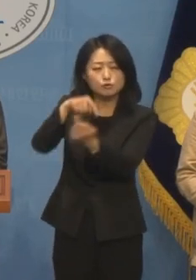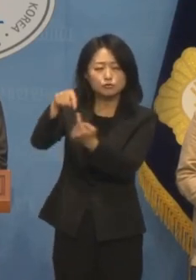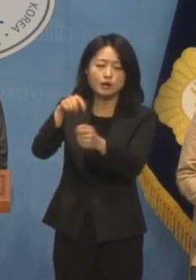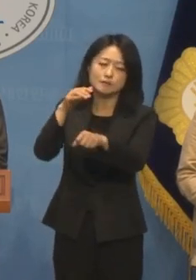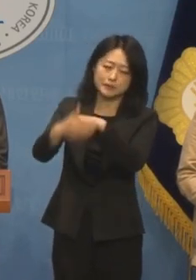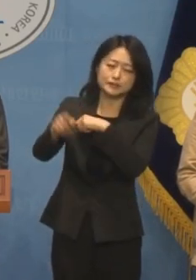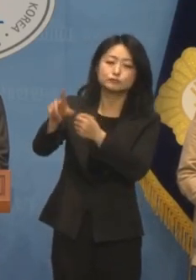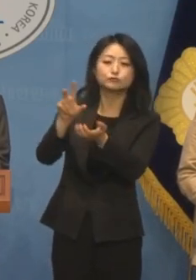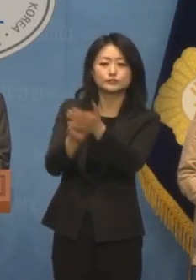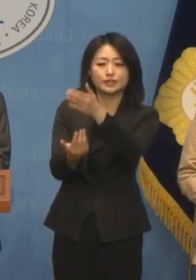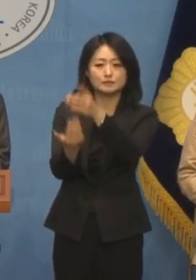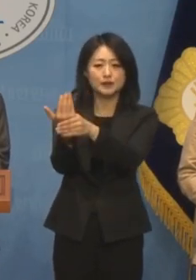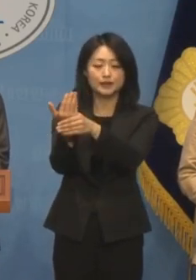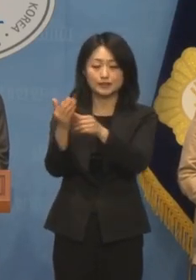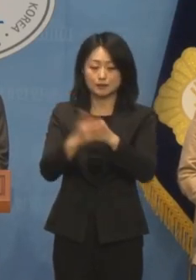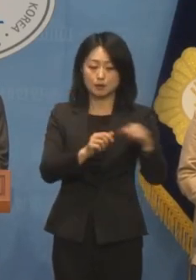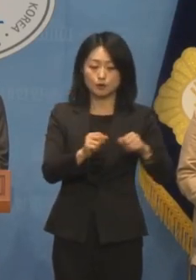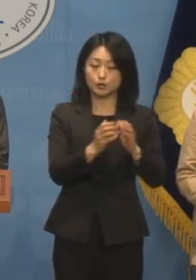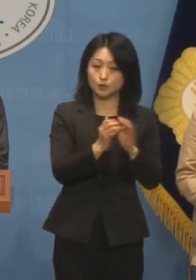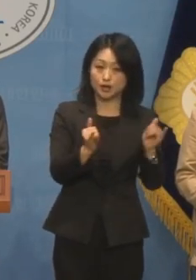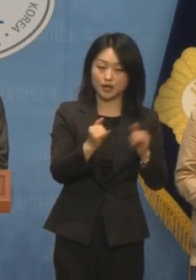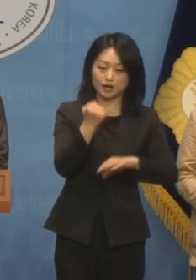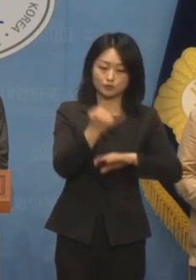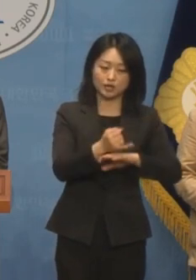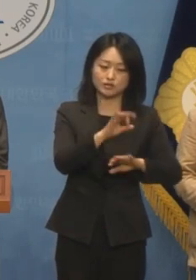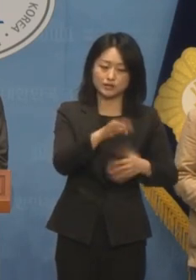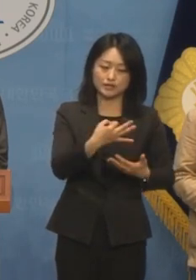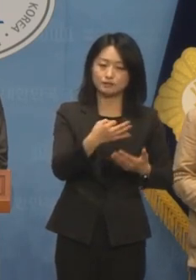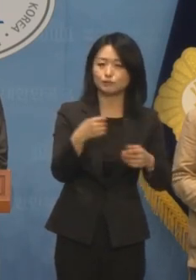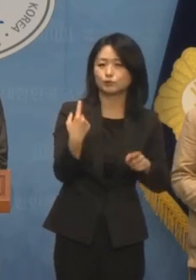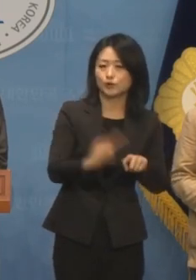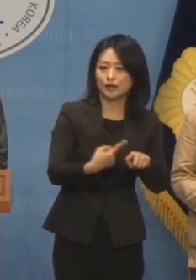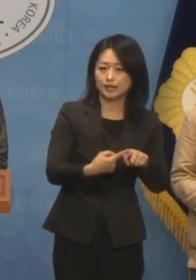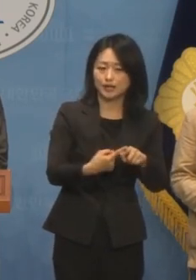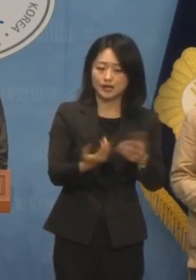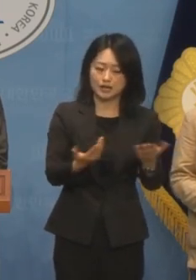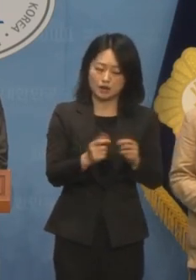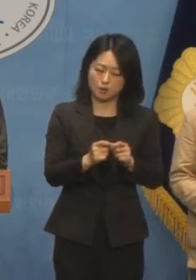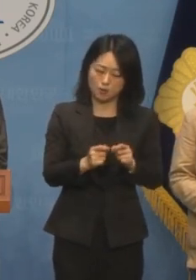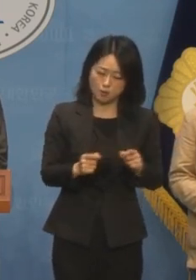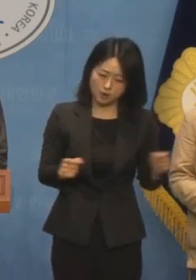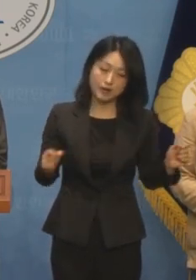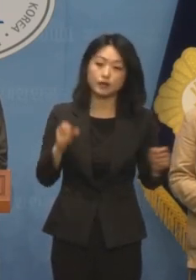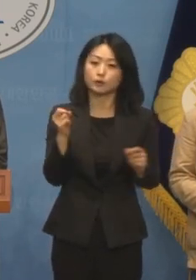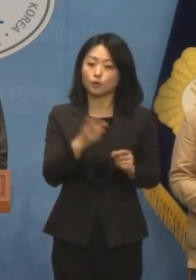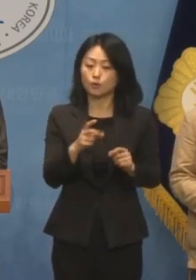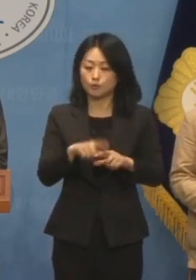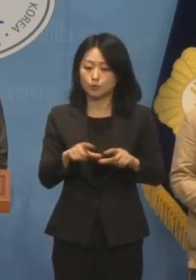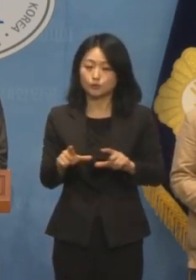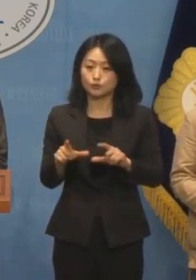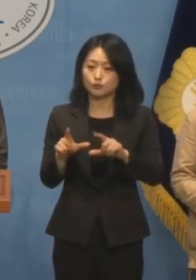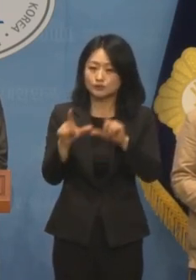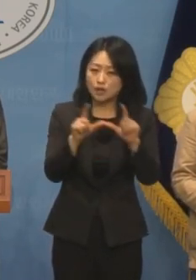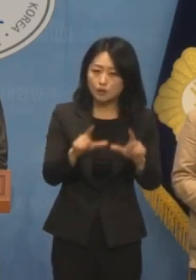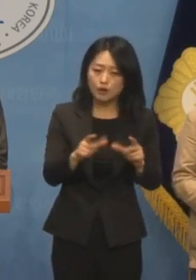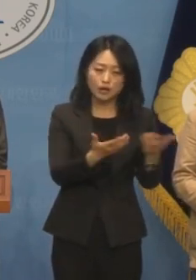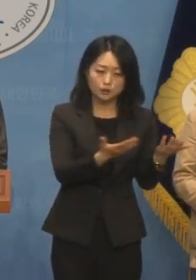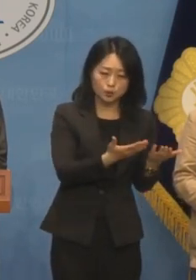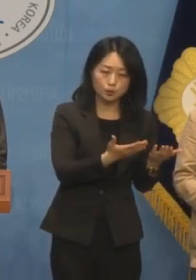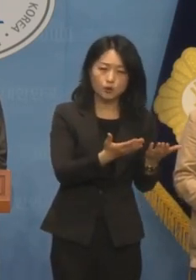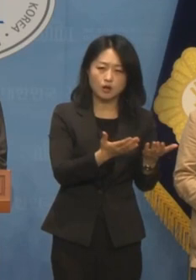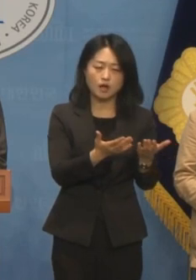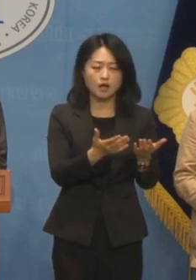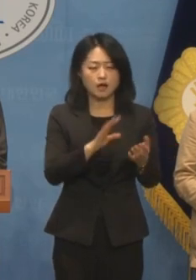있을까요? 활동가들은 최저임금에 가까운 임금으로 장시간 노동을 넘어 일상과 노동이 분리되지 않는